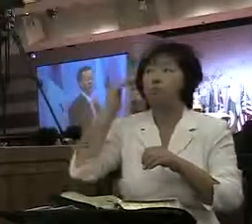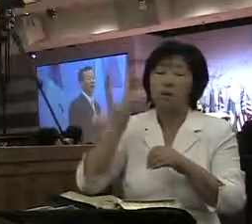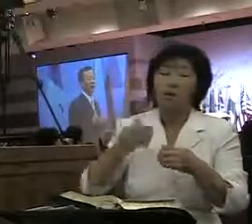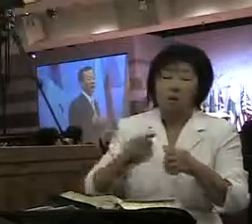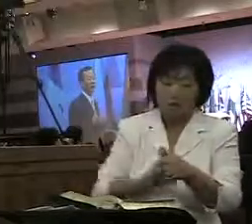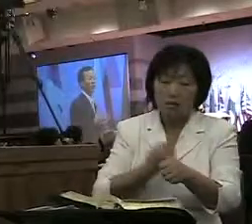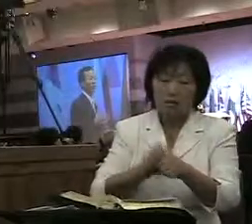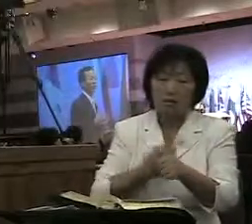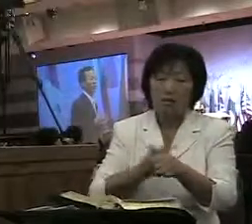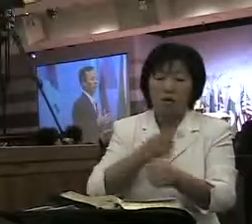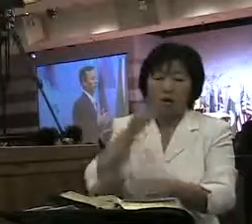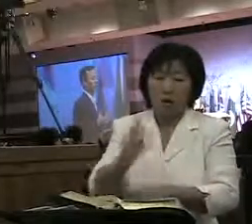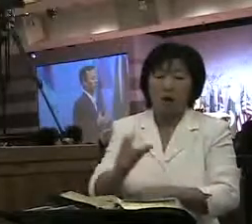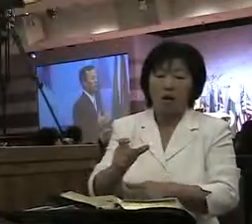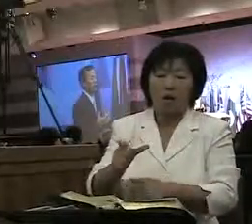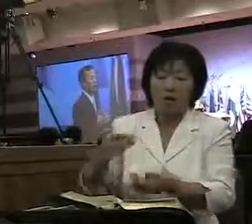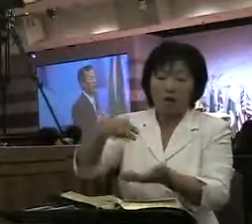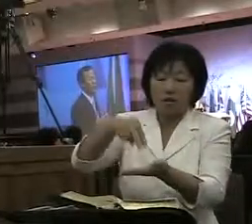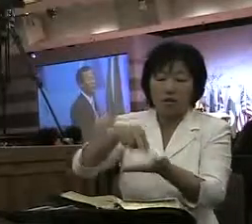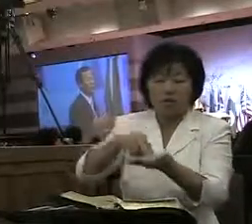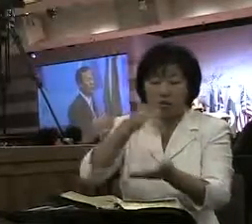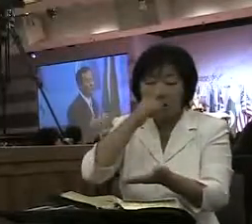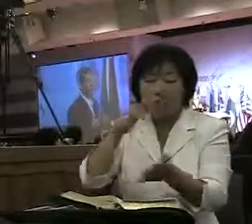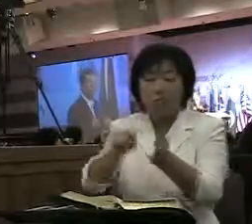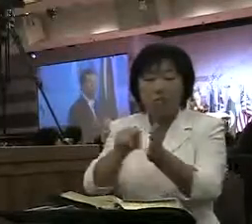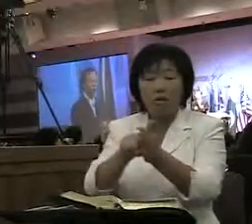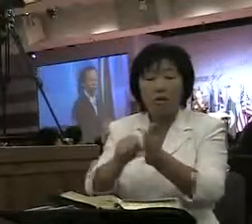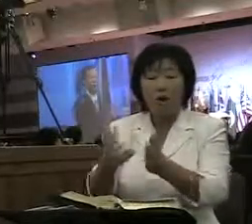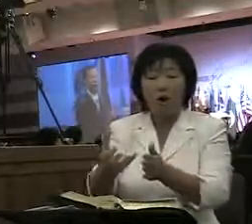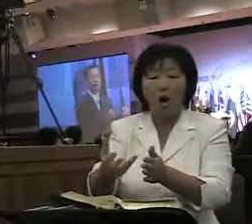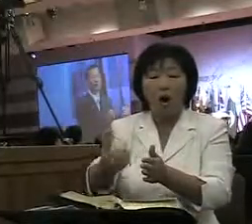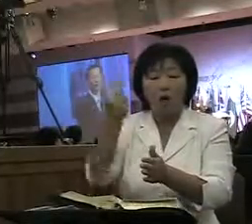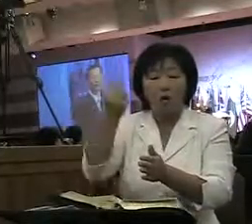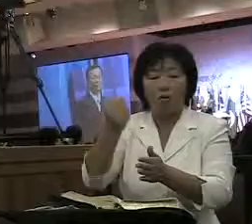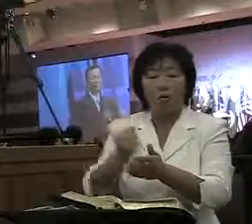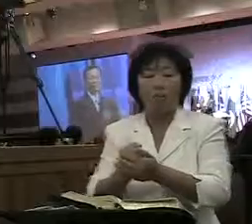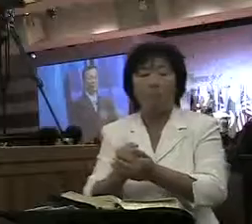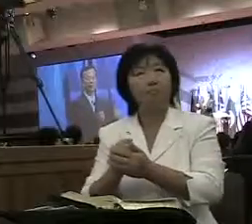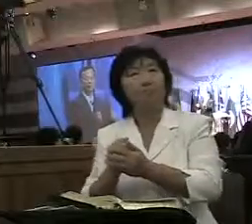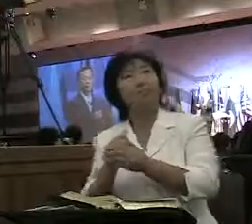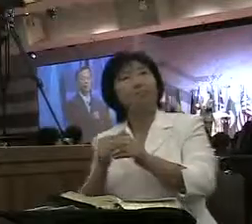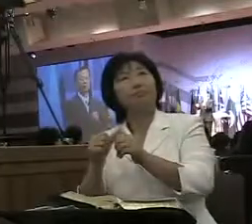스스로 견고하게 설 수 있는 믿음으로 브레이크트루가 필요해요.